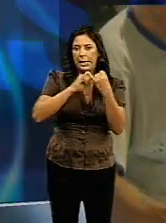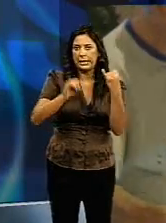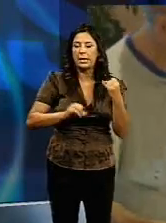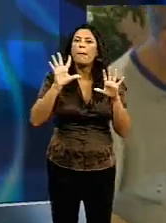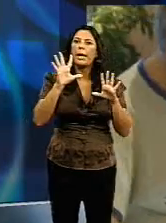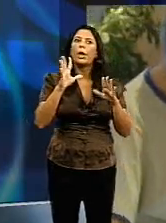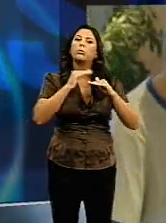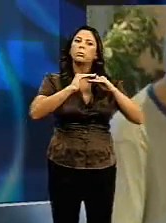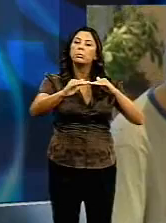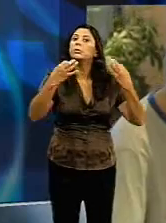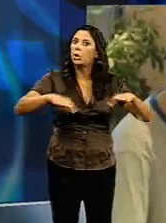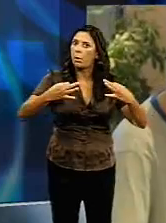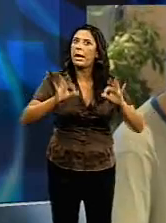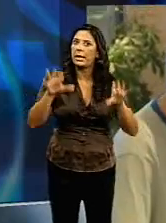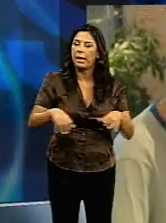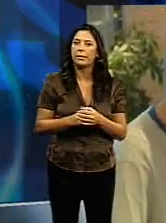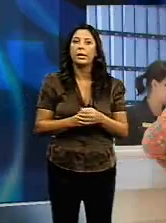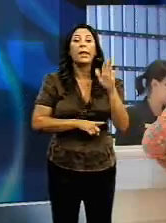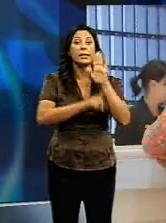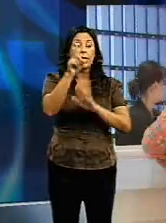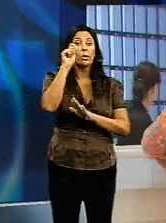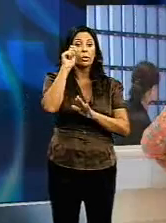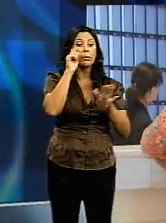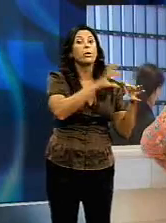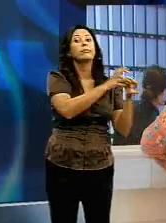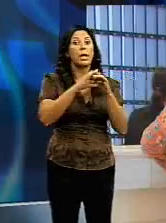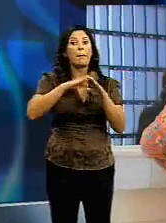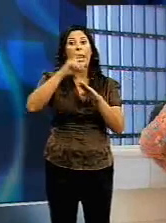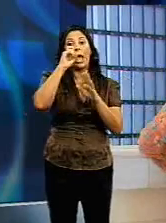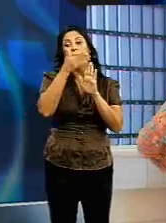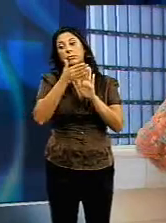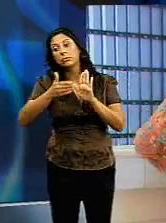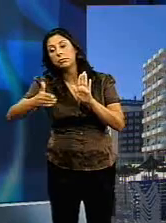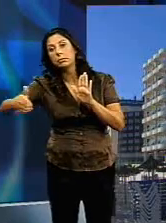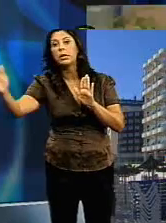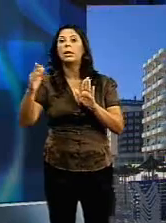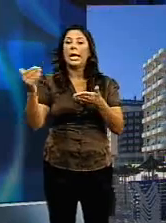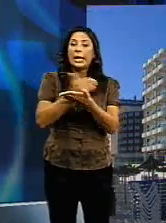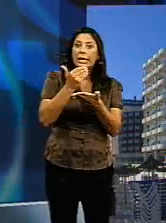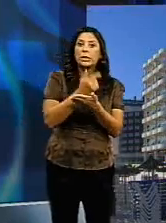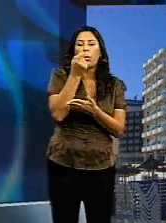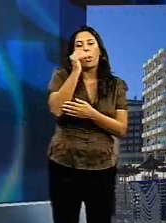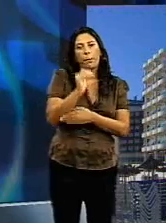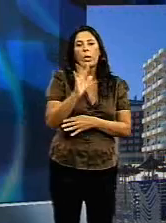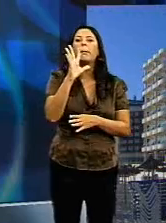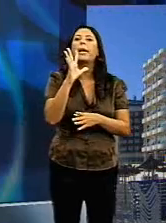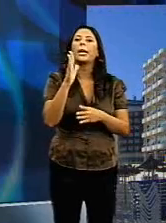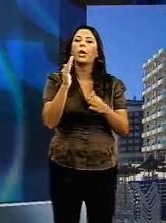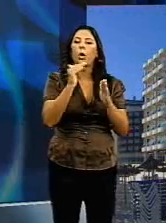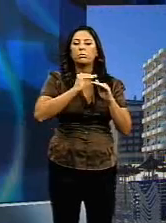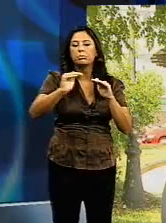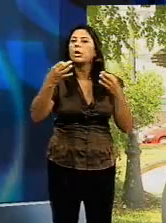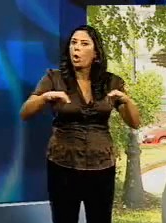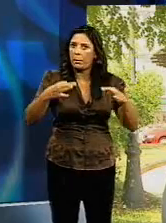capital. Este desarrollo del turismo afectará las previsiones del resto del año. Los ingresos se verán mermados, pero siempre dentro de lo